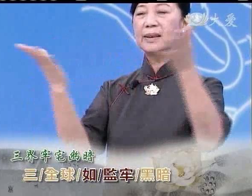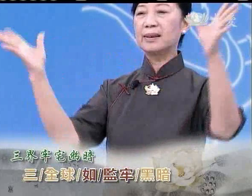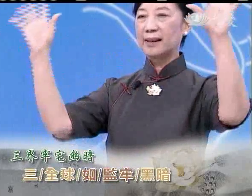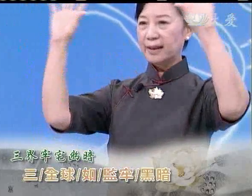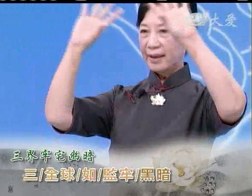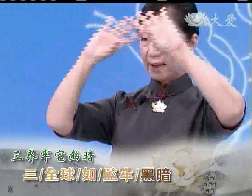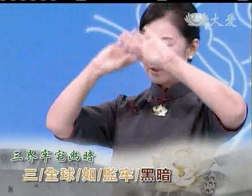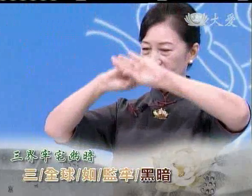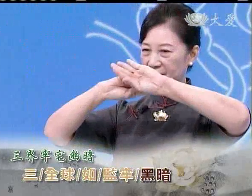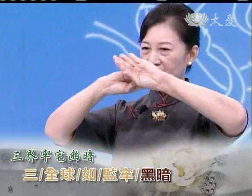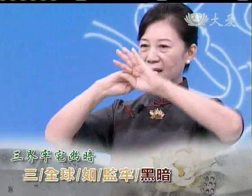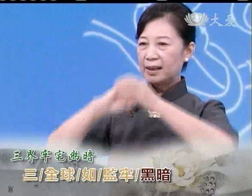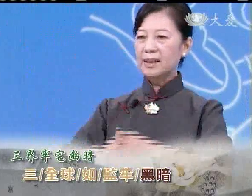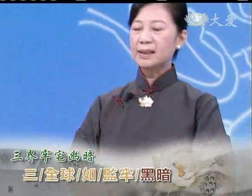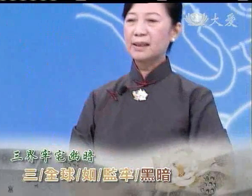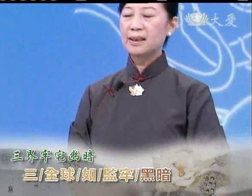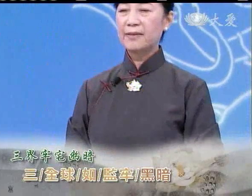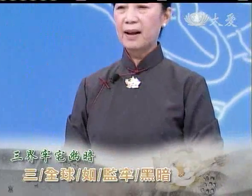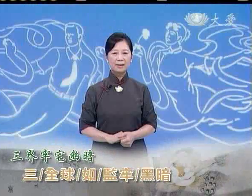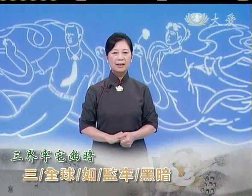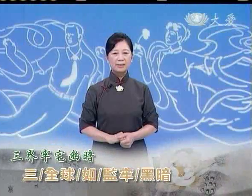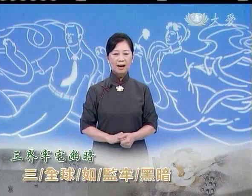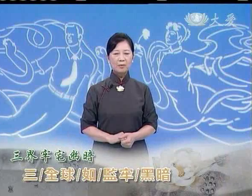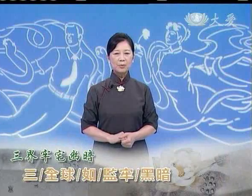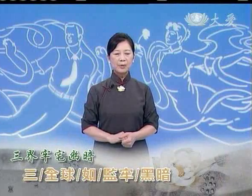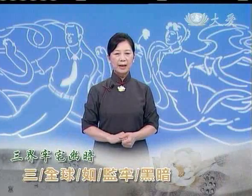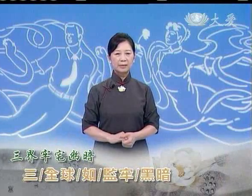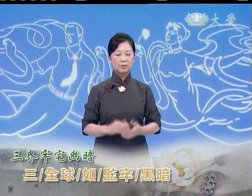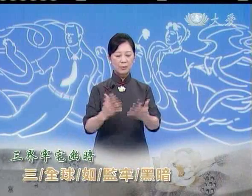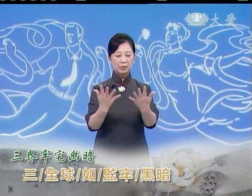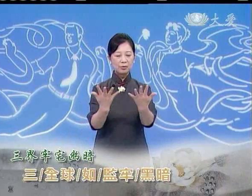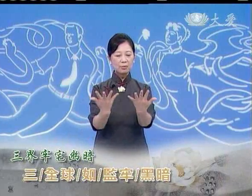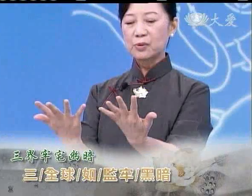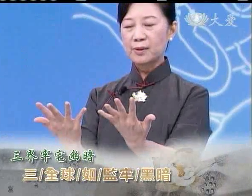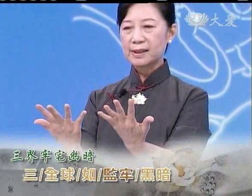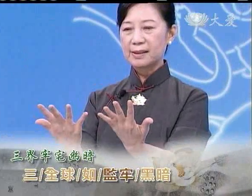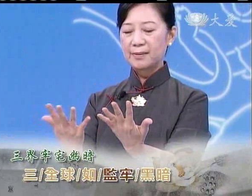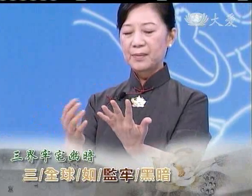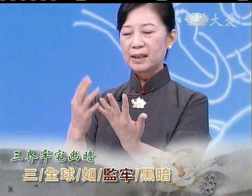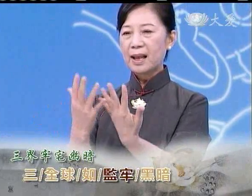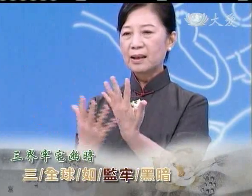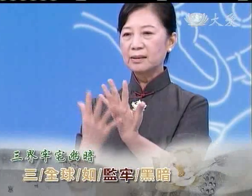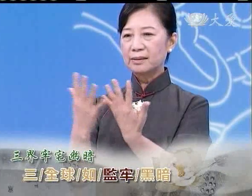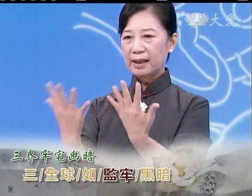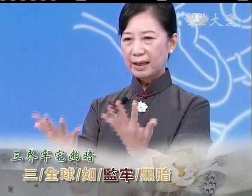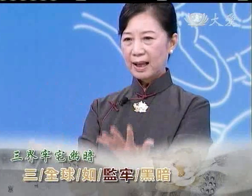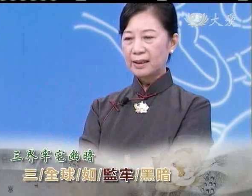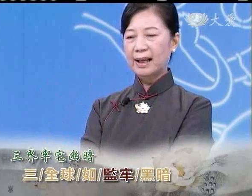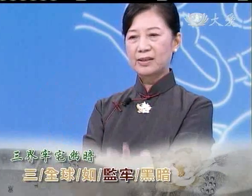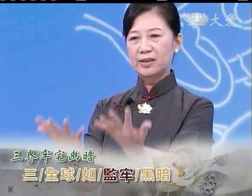的黑暗。那在这地方，牢狱两个字，我们是用手指当腿杆的感觉，